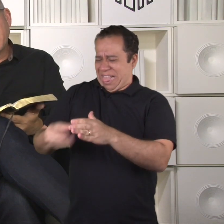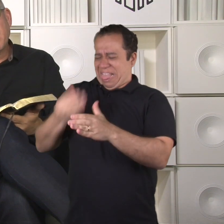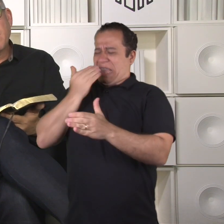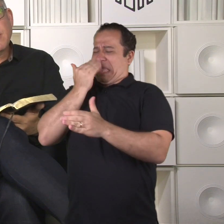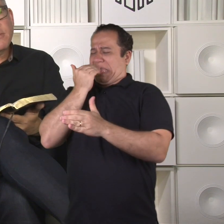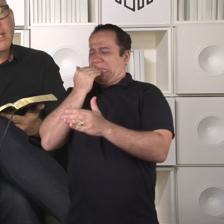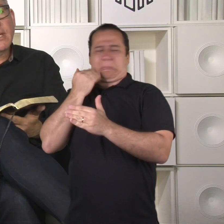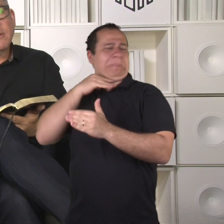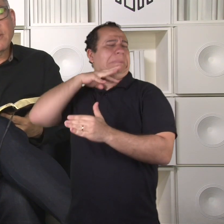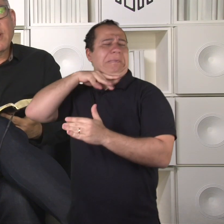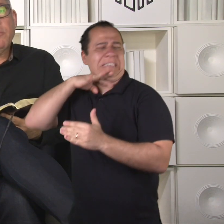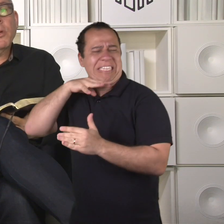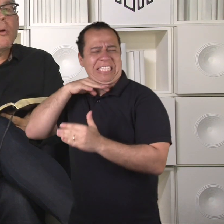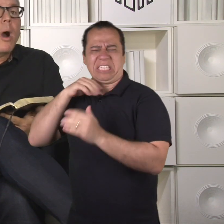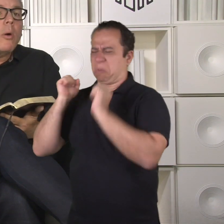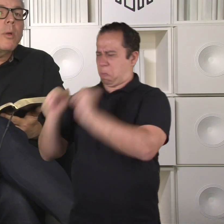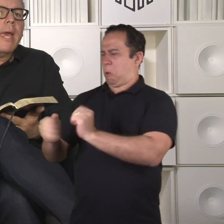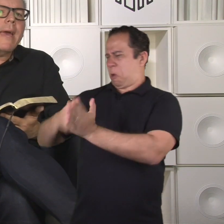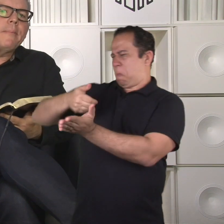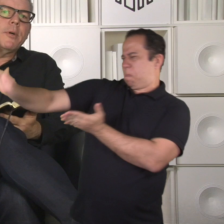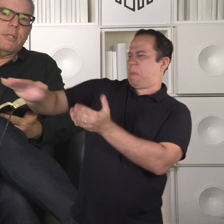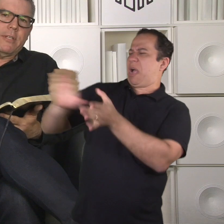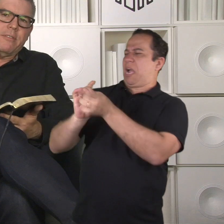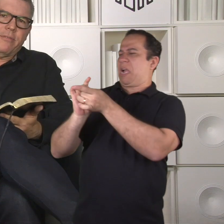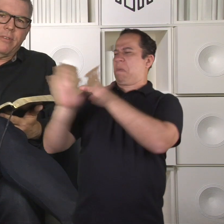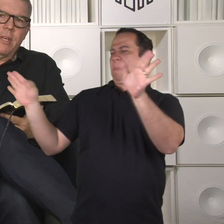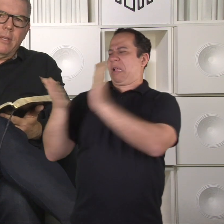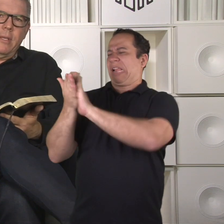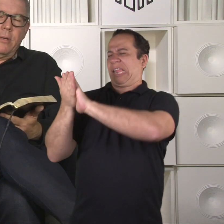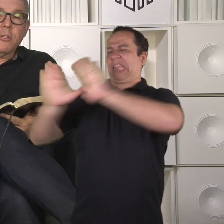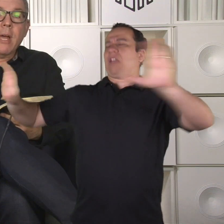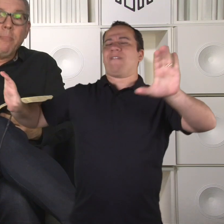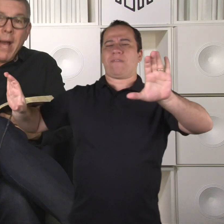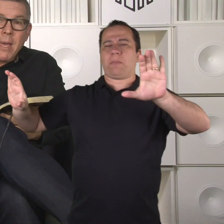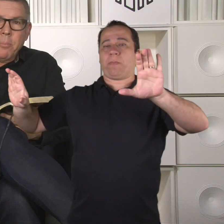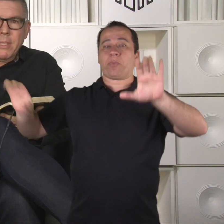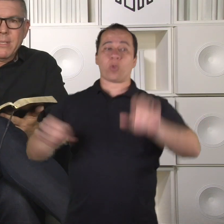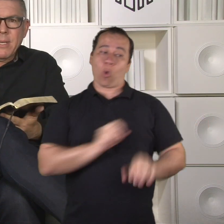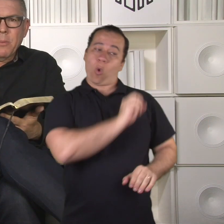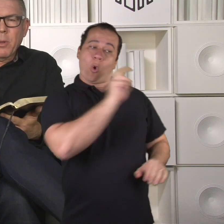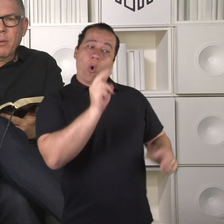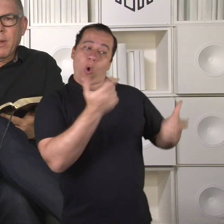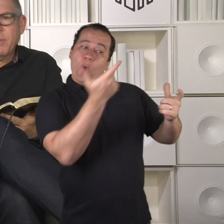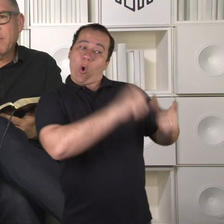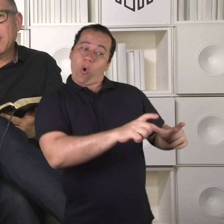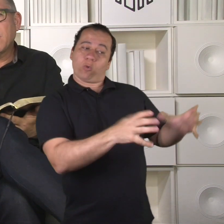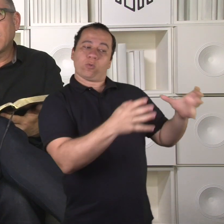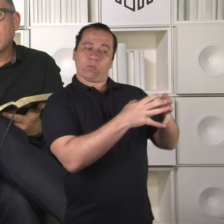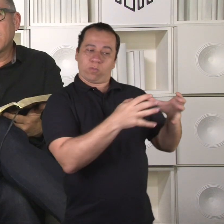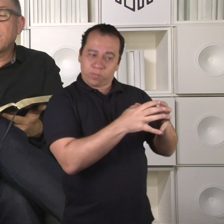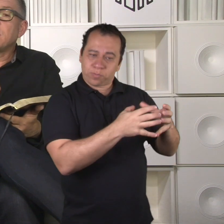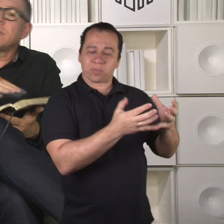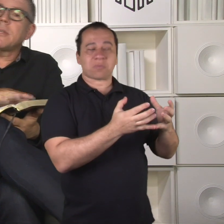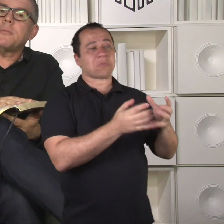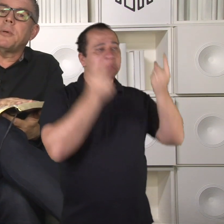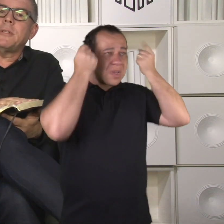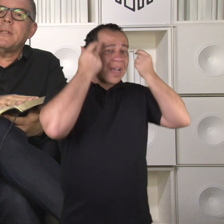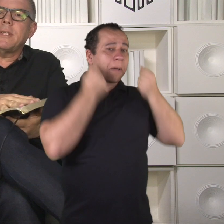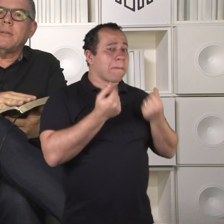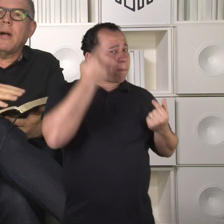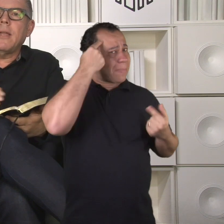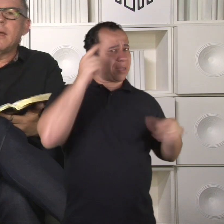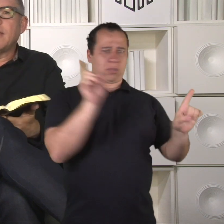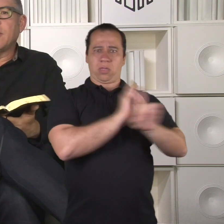outros rabinos diziam que não era por qualquer motivo. Então, Shammai, por exemplo, era um rabino mais rigoroso. E Jesus